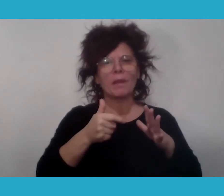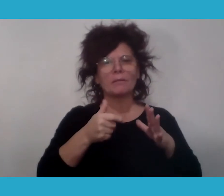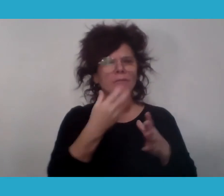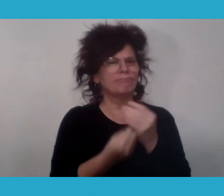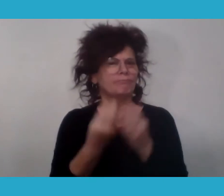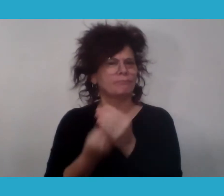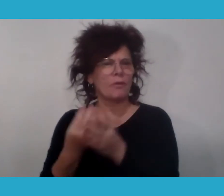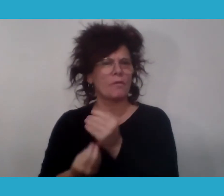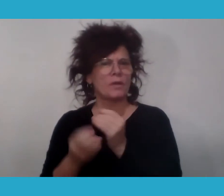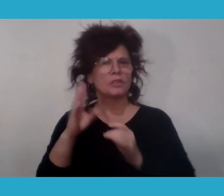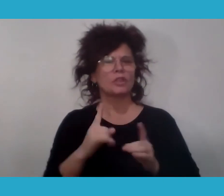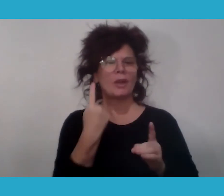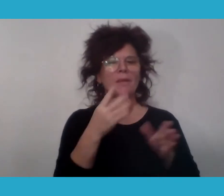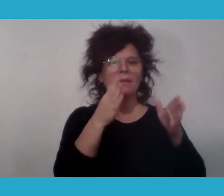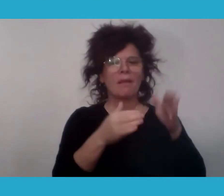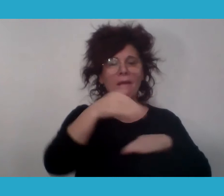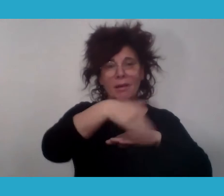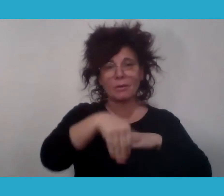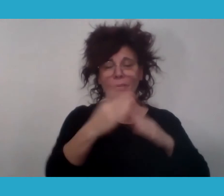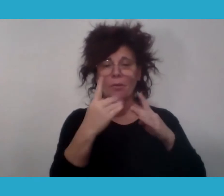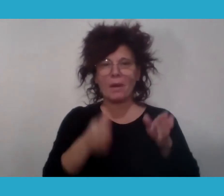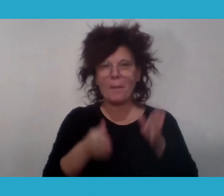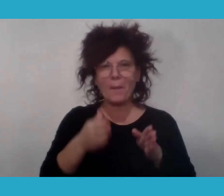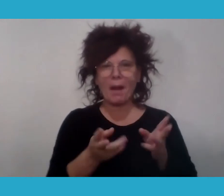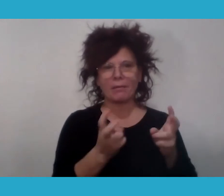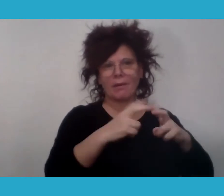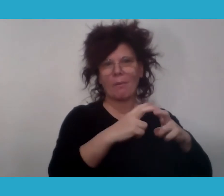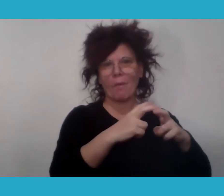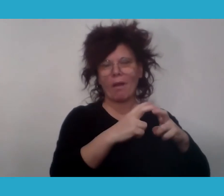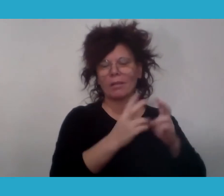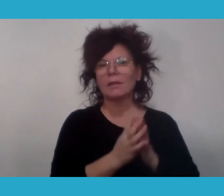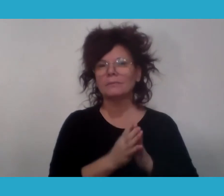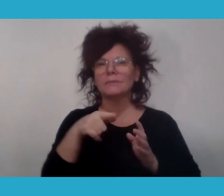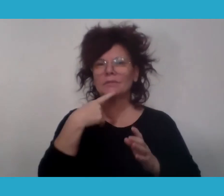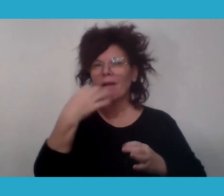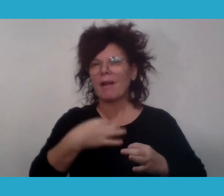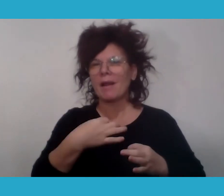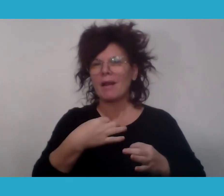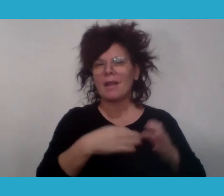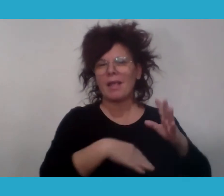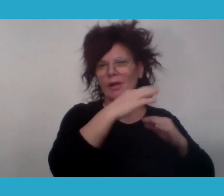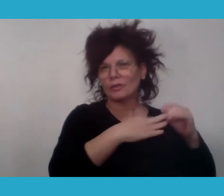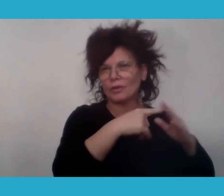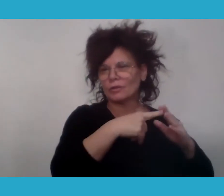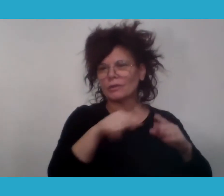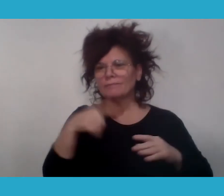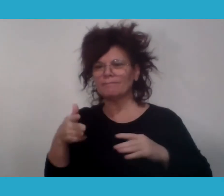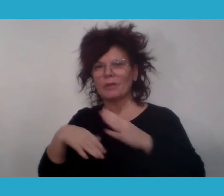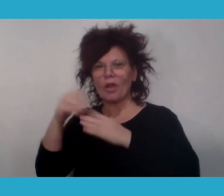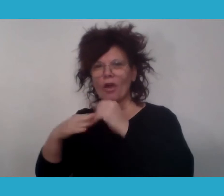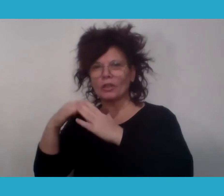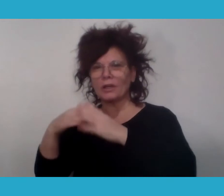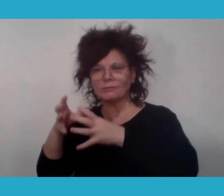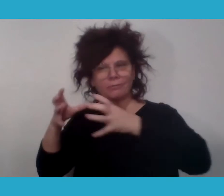trataba solo de una parte de la autovía y el puente del lago San Roque. Muchos denunciaron que esa realidad se trataba de una obra mayor y que el estudio de impacto ambiental